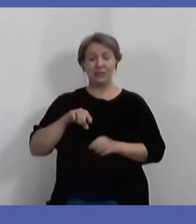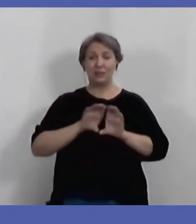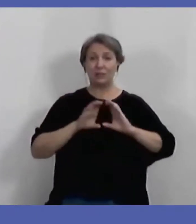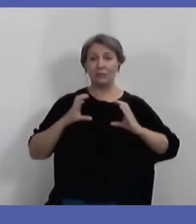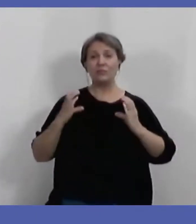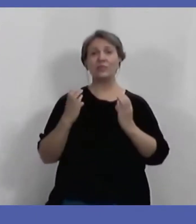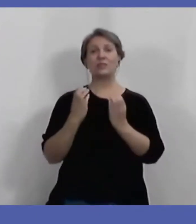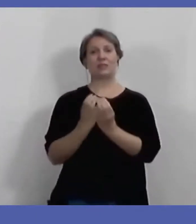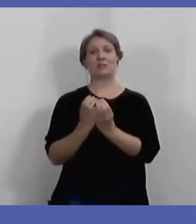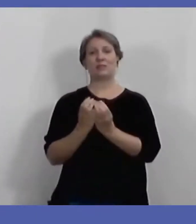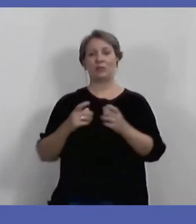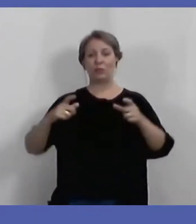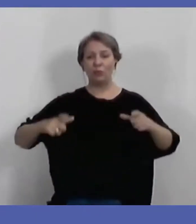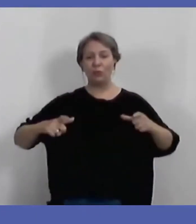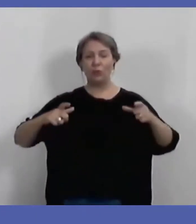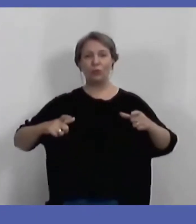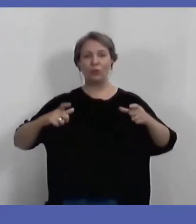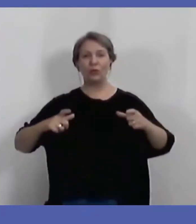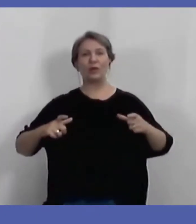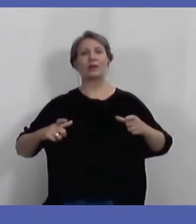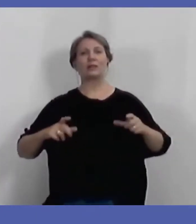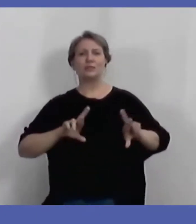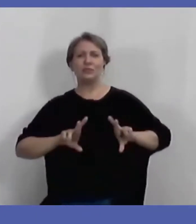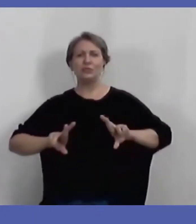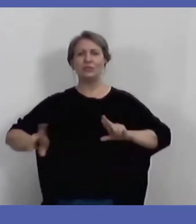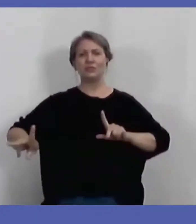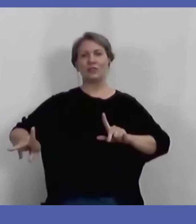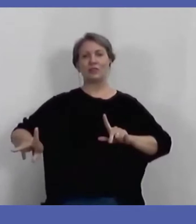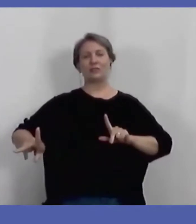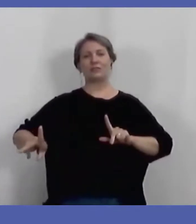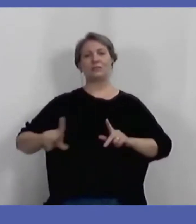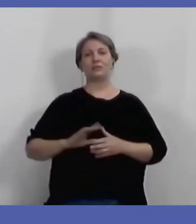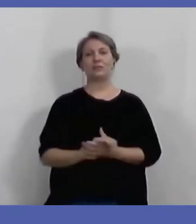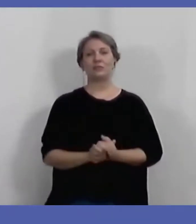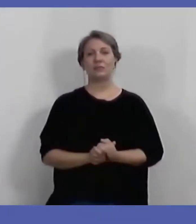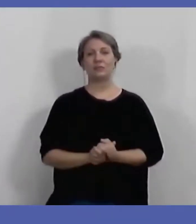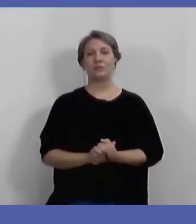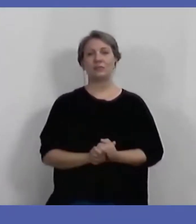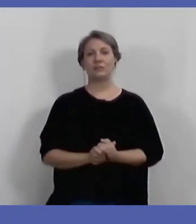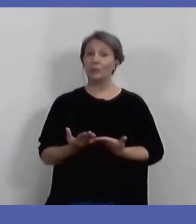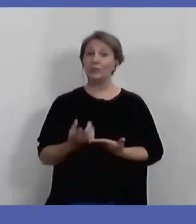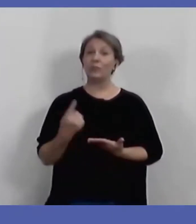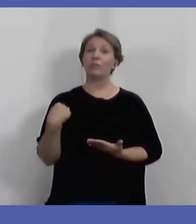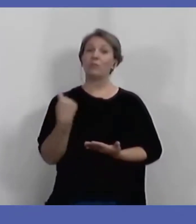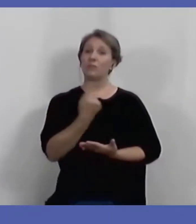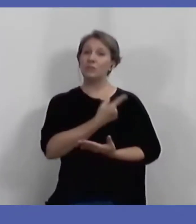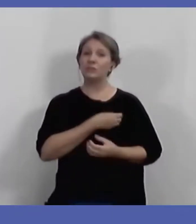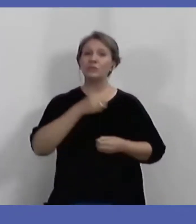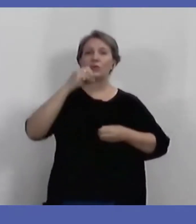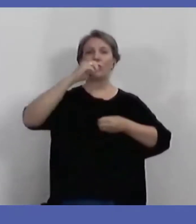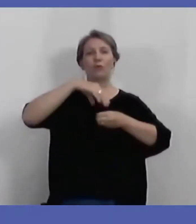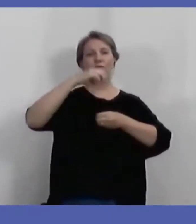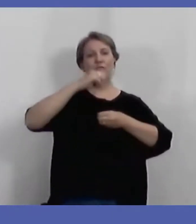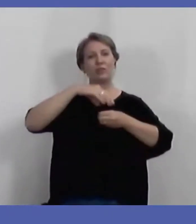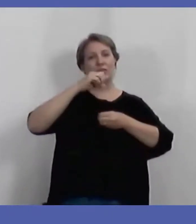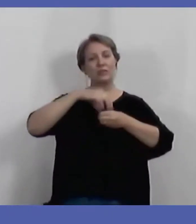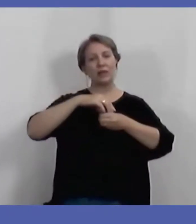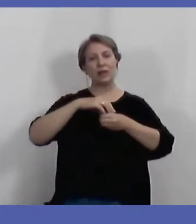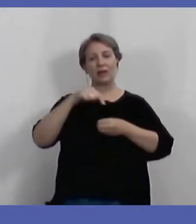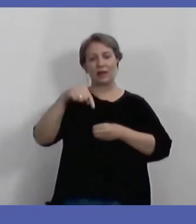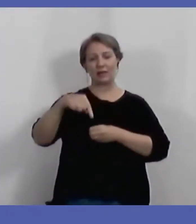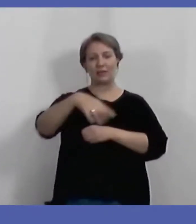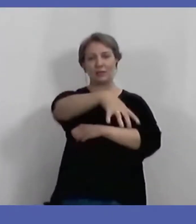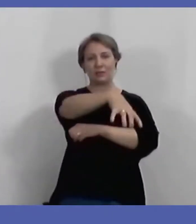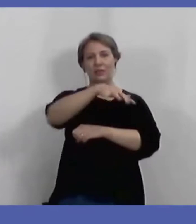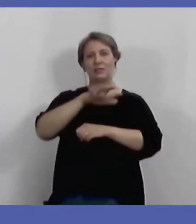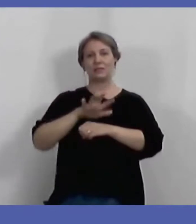isso, precisamos orar pela instância, ofertar pela instância, porque esse é o lugar único que